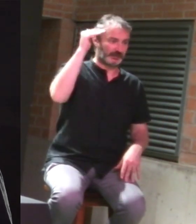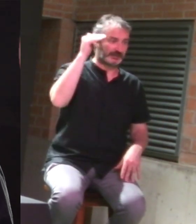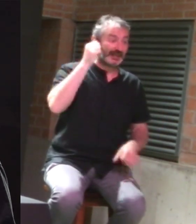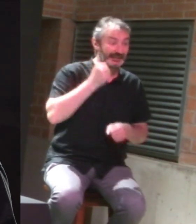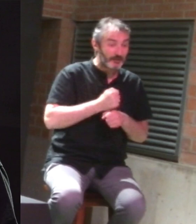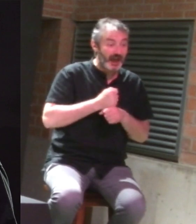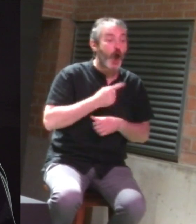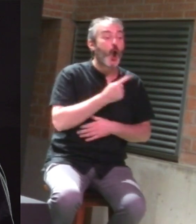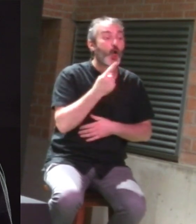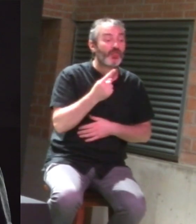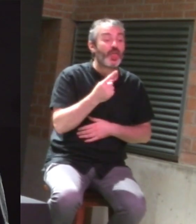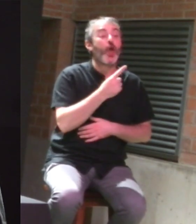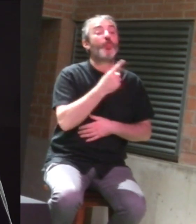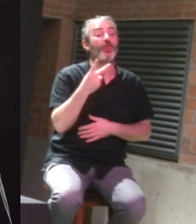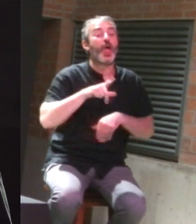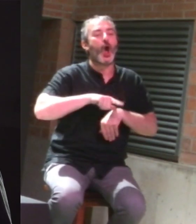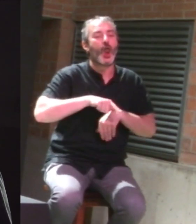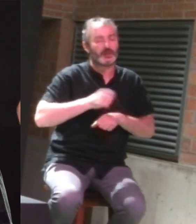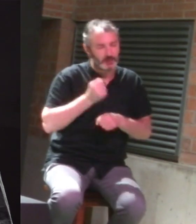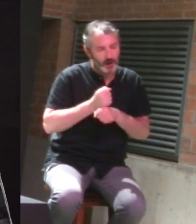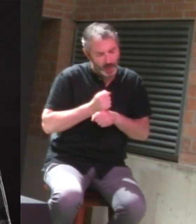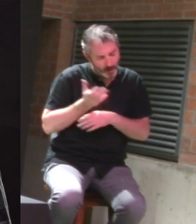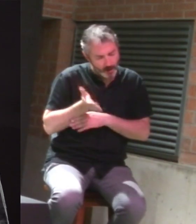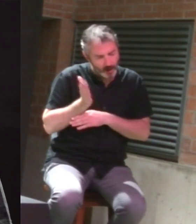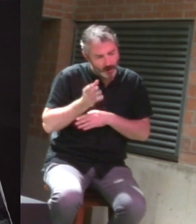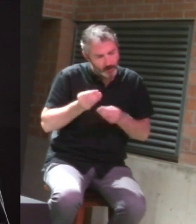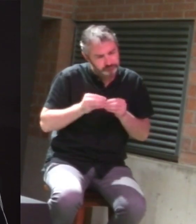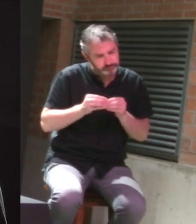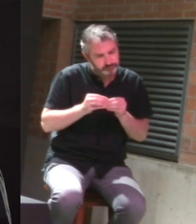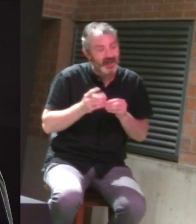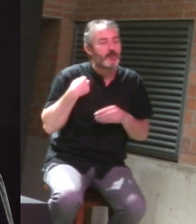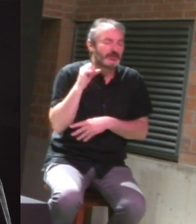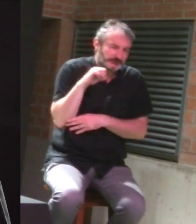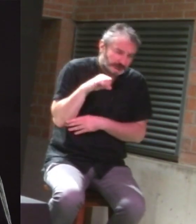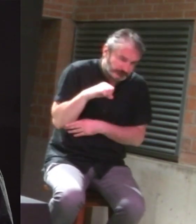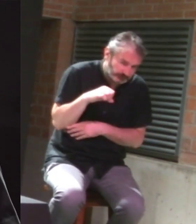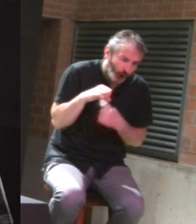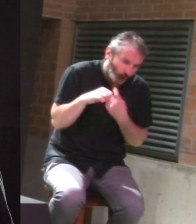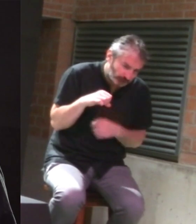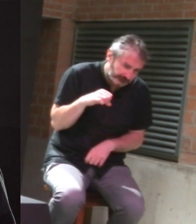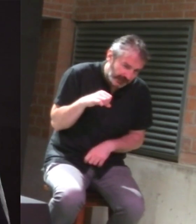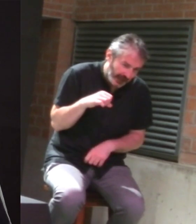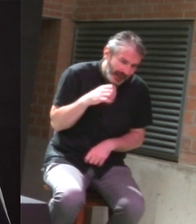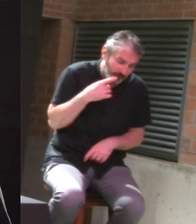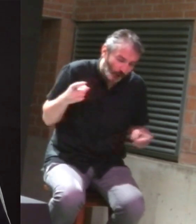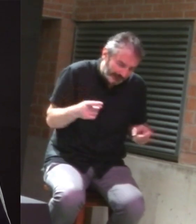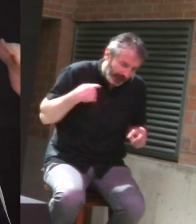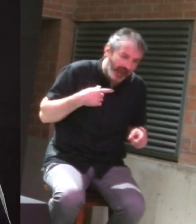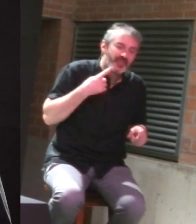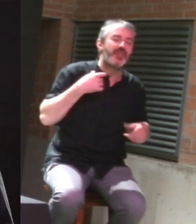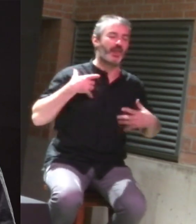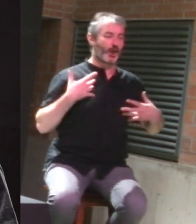trabajaban durante 11 y 12 horas adoptando posturas forzadas, sobre todo con los